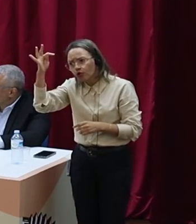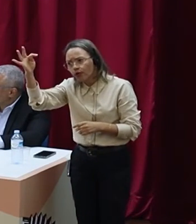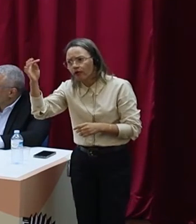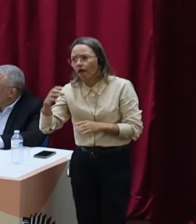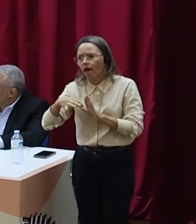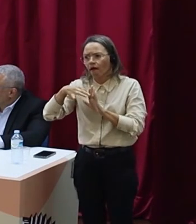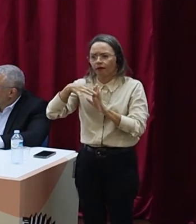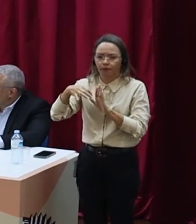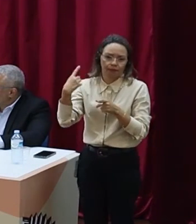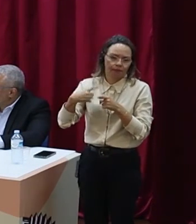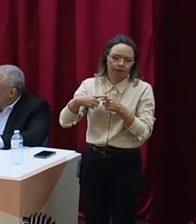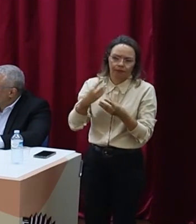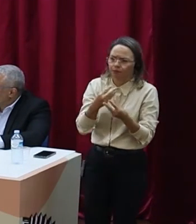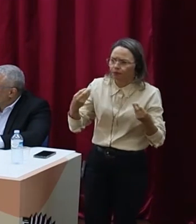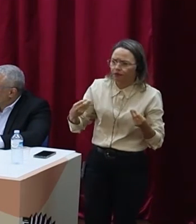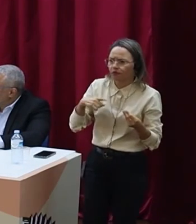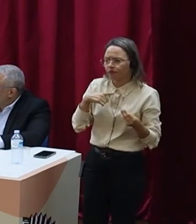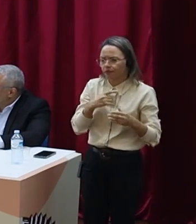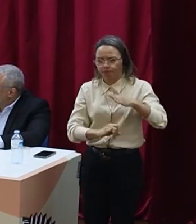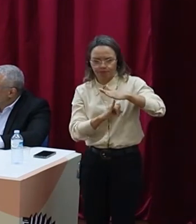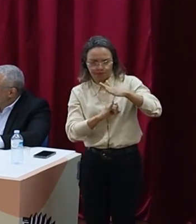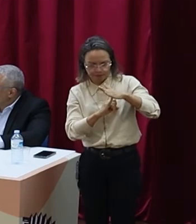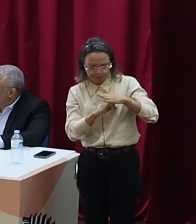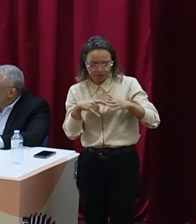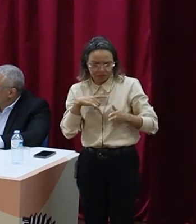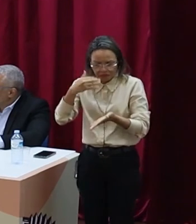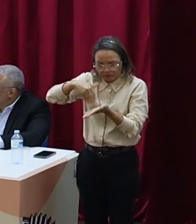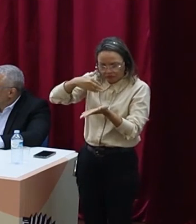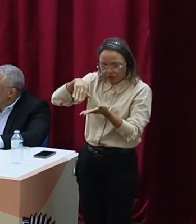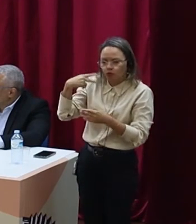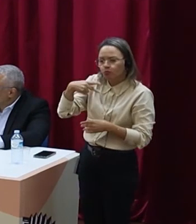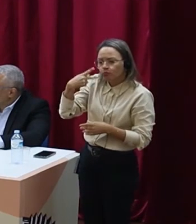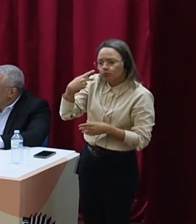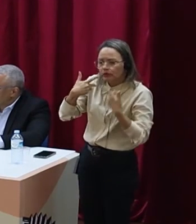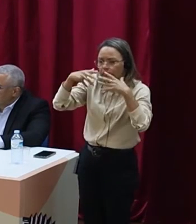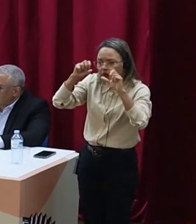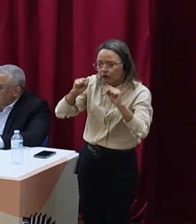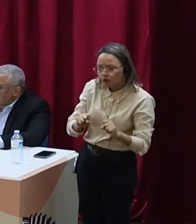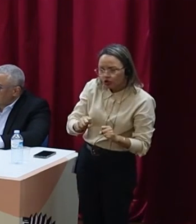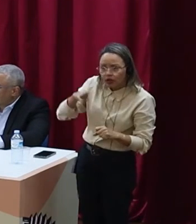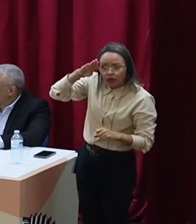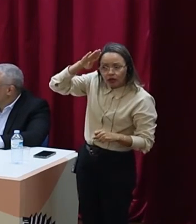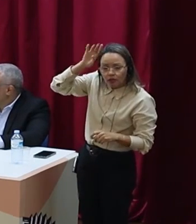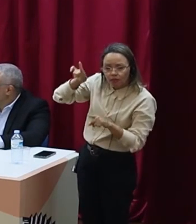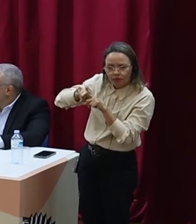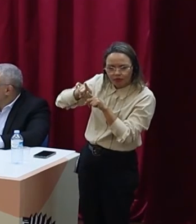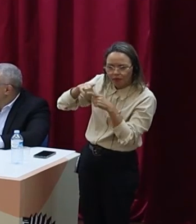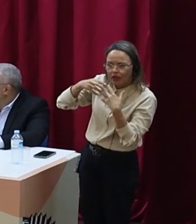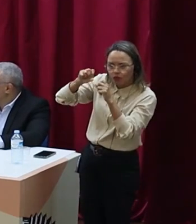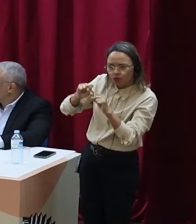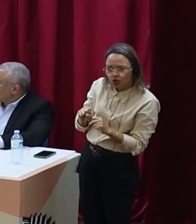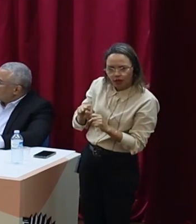muchas veces las instituciones, incluida la Secretaría de Políticas Lingüísticas y la Academia de Lingüística, Academia de la Lengua Guaraní, nos